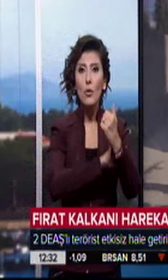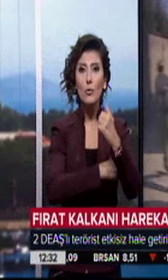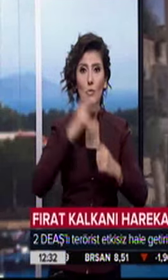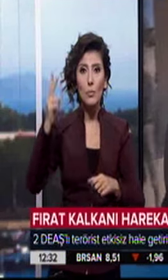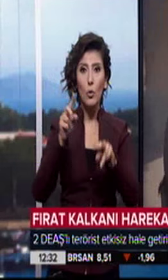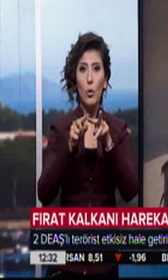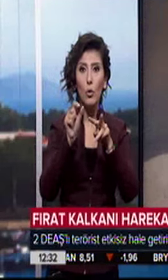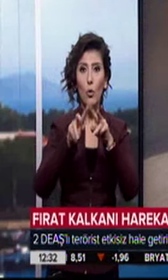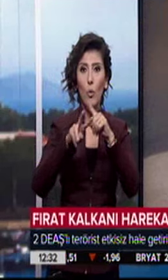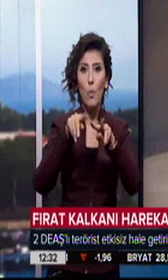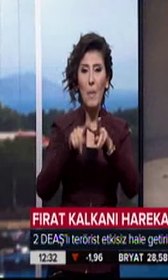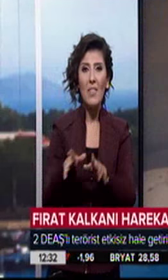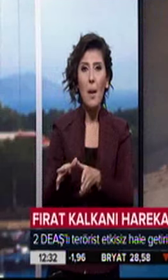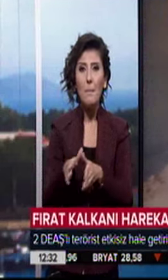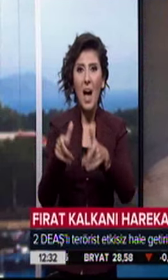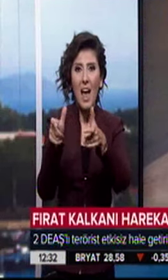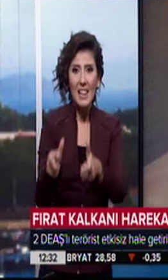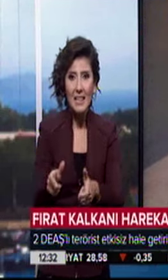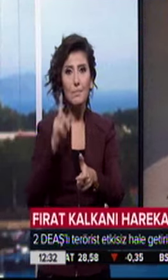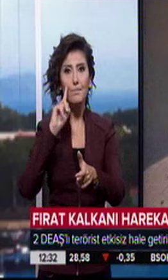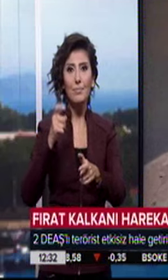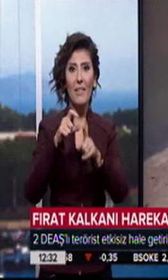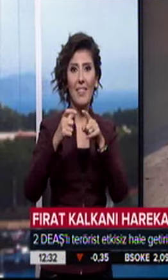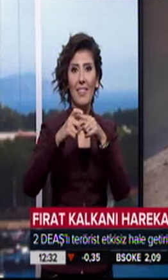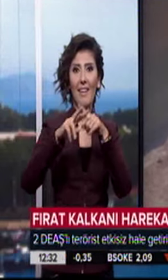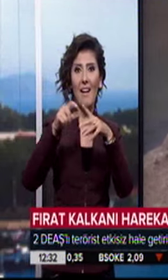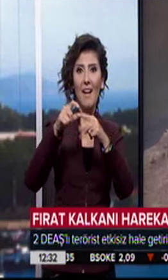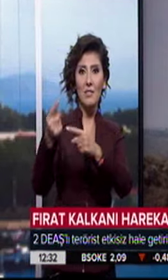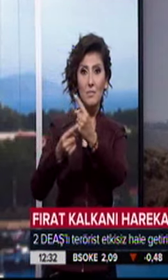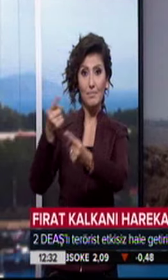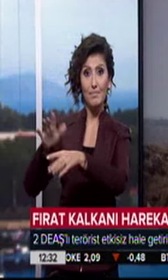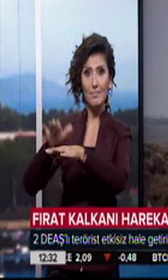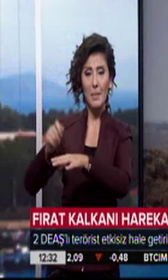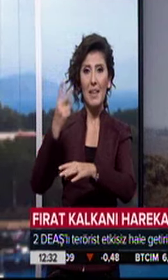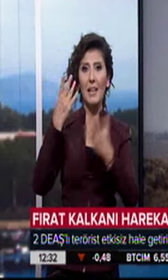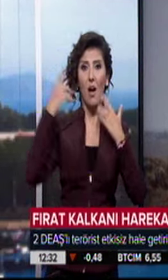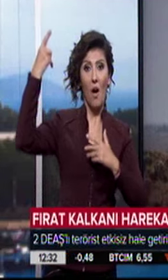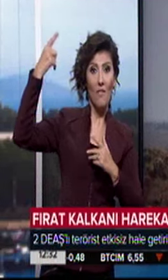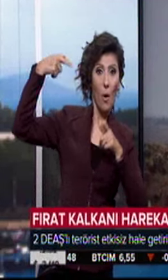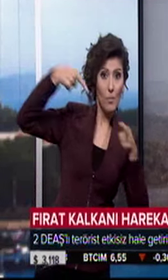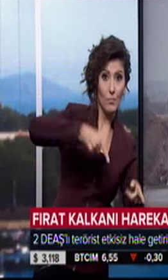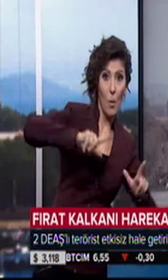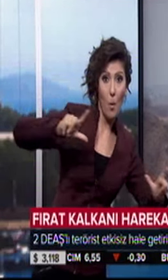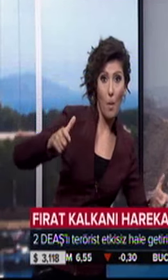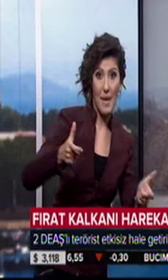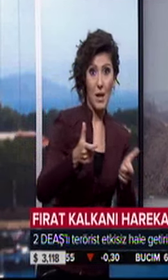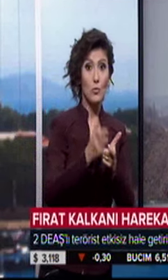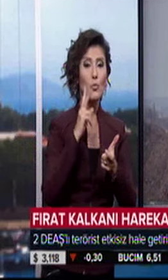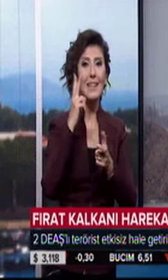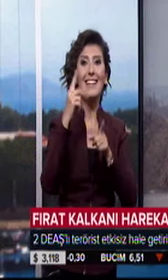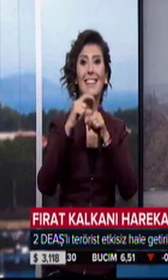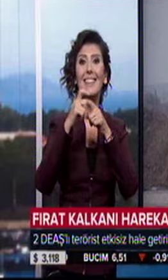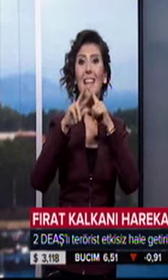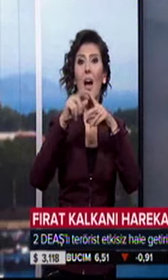tarafından Numan Mahalli'nde tespit edilen DEAŞ unsurlarına yönelik gerçekleştirilen iki hava harekatı sonucu iki DEAŞ